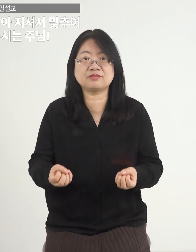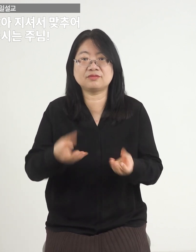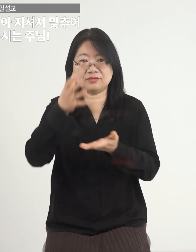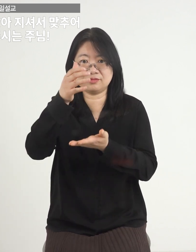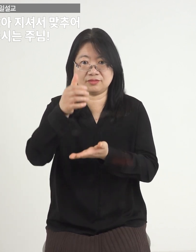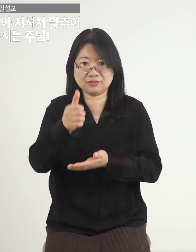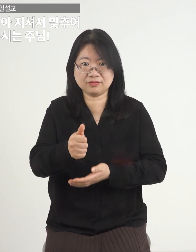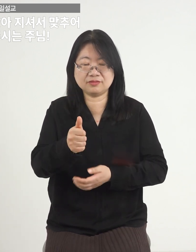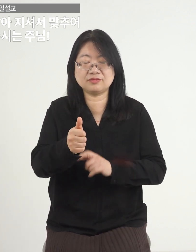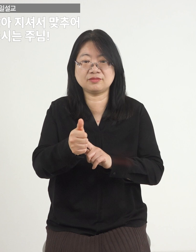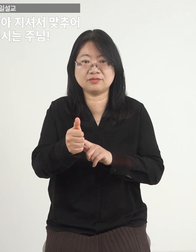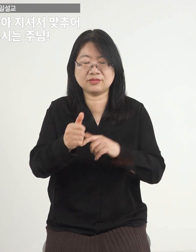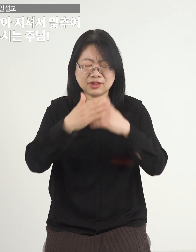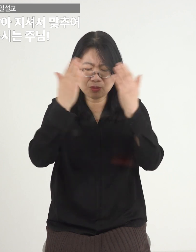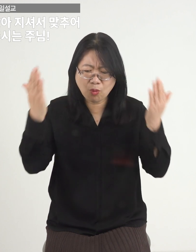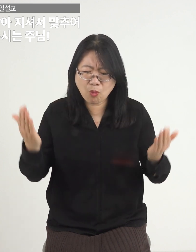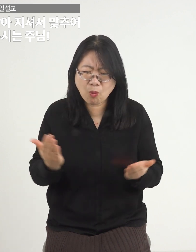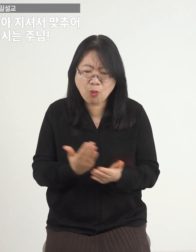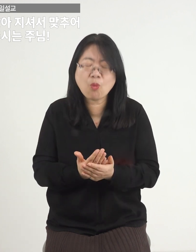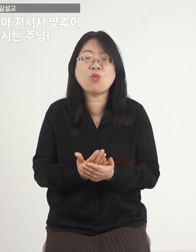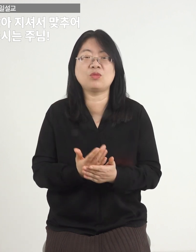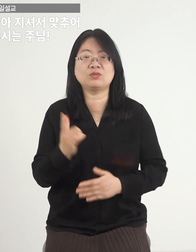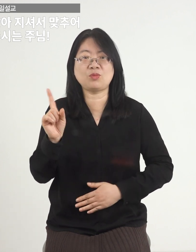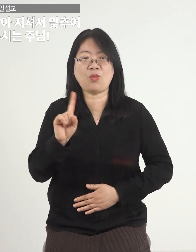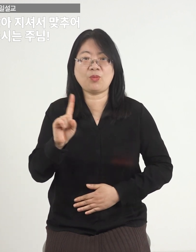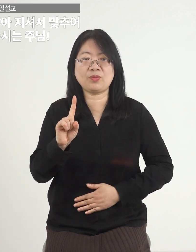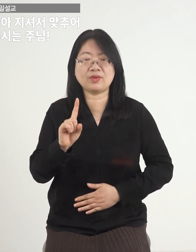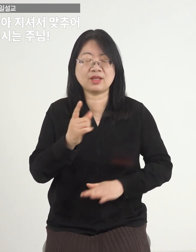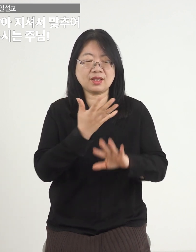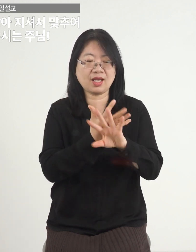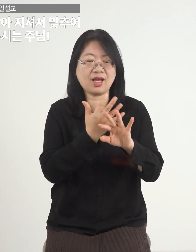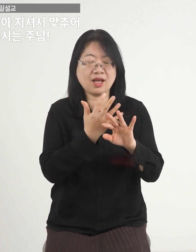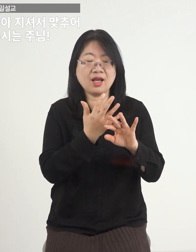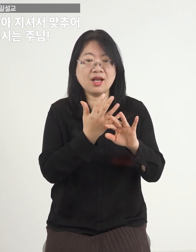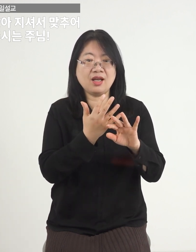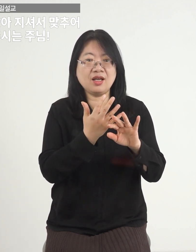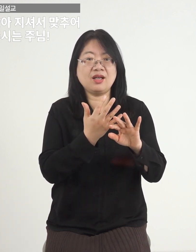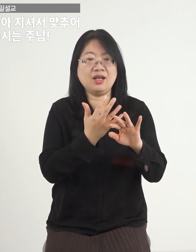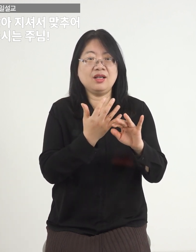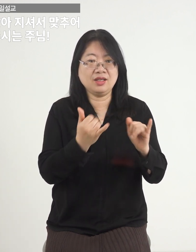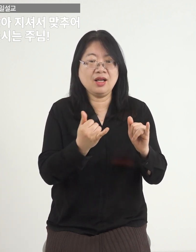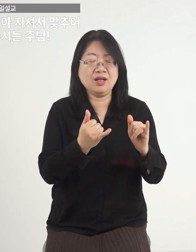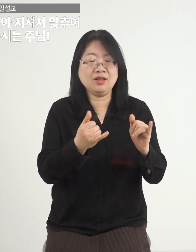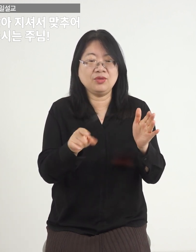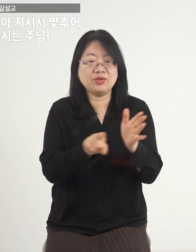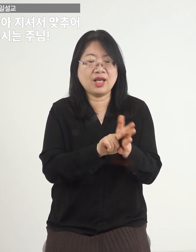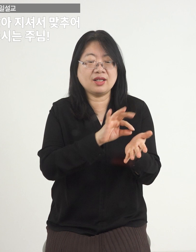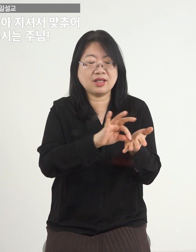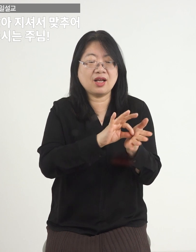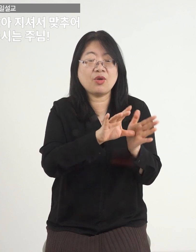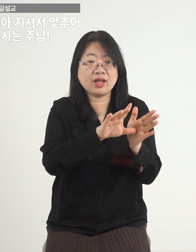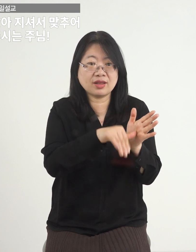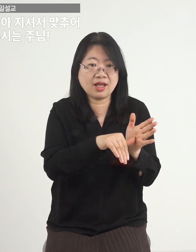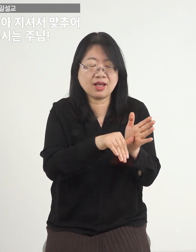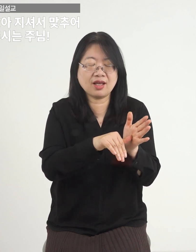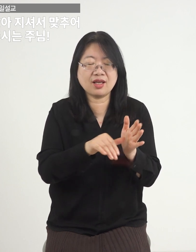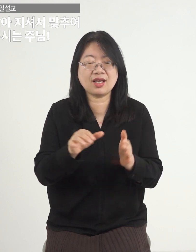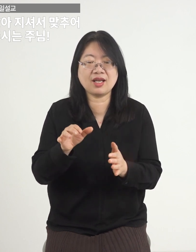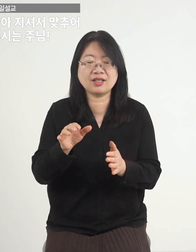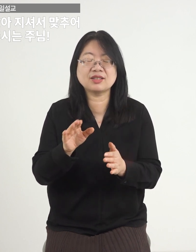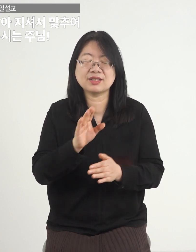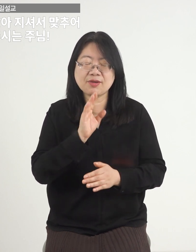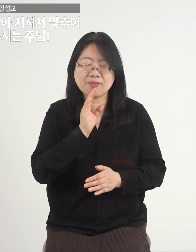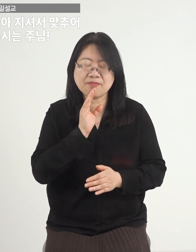제사장, 이 모든 것들은 이타적이 될 때 비로소 가치가